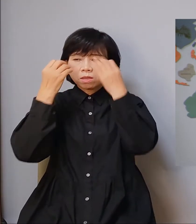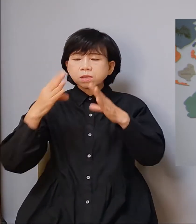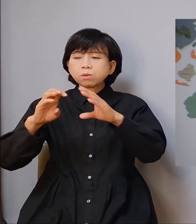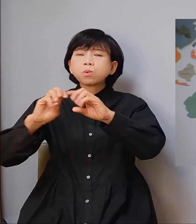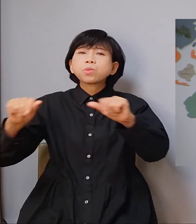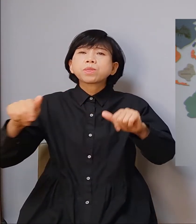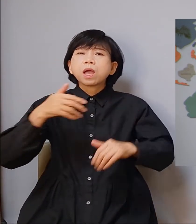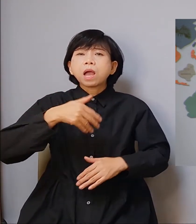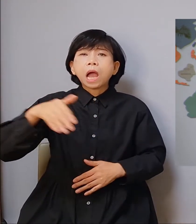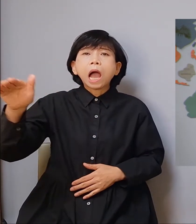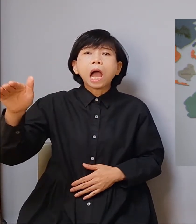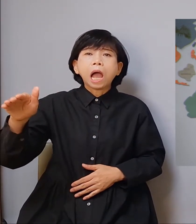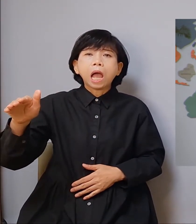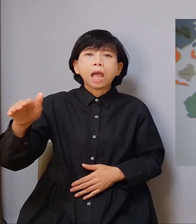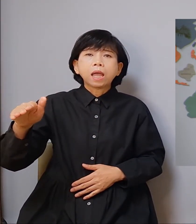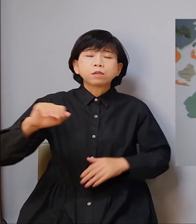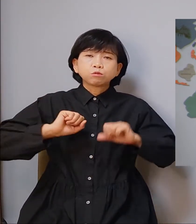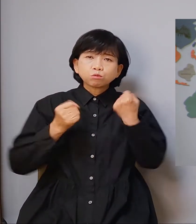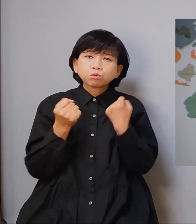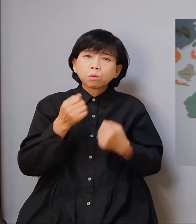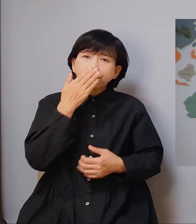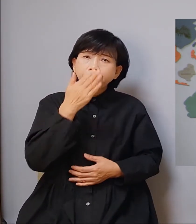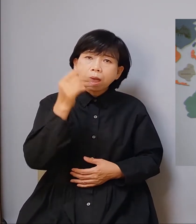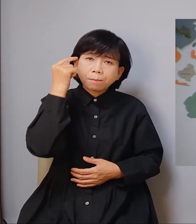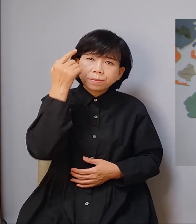가는 거죠. 여러분, 이럴 수 있겠어요?